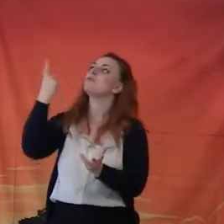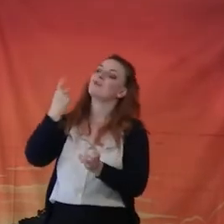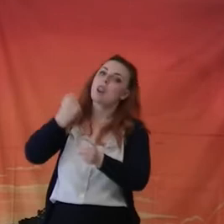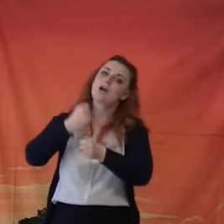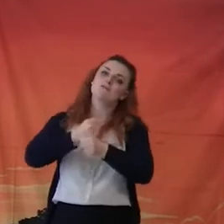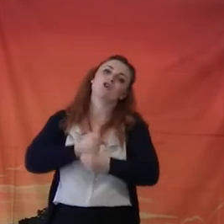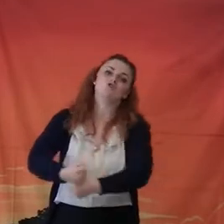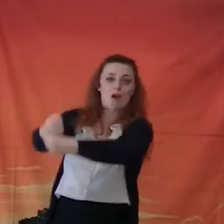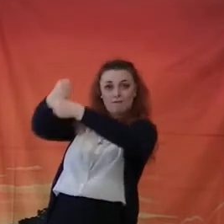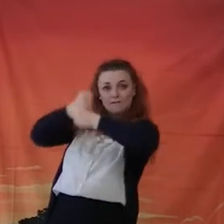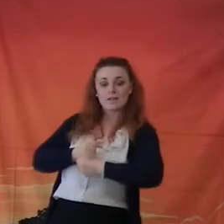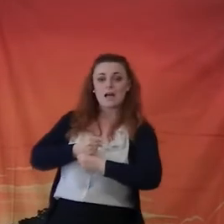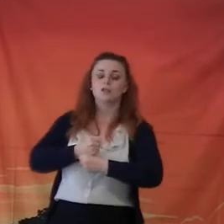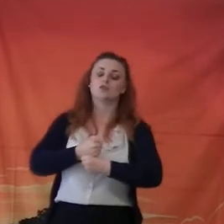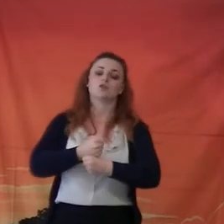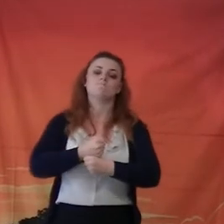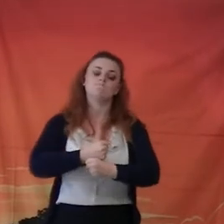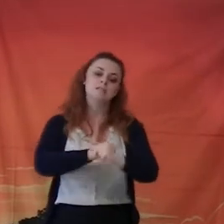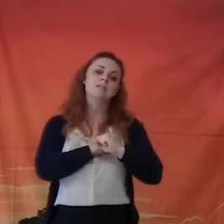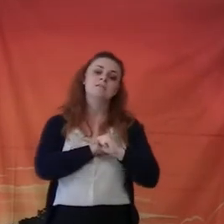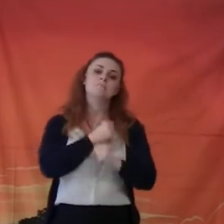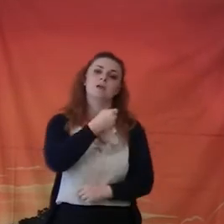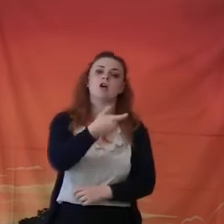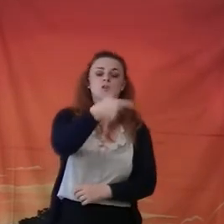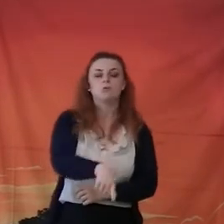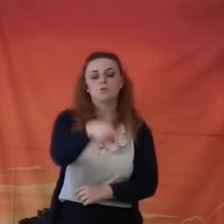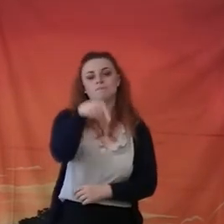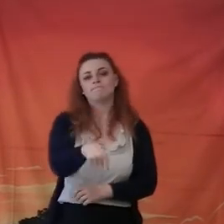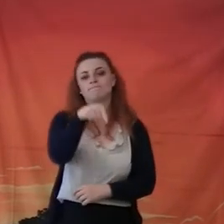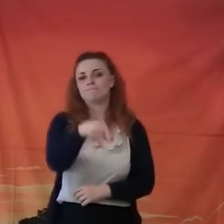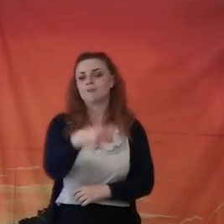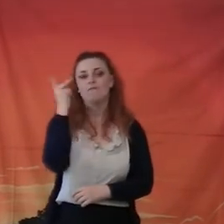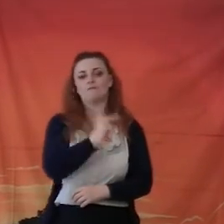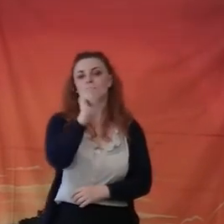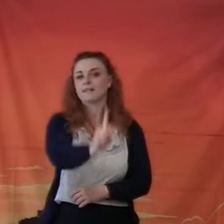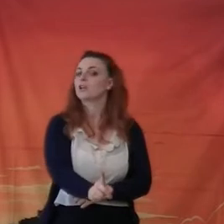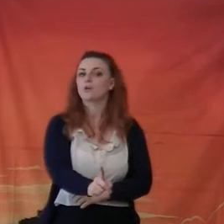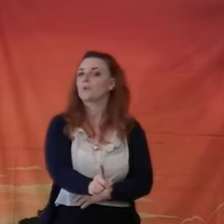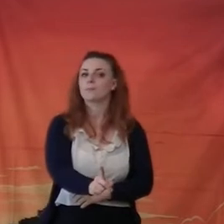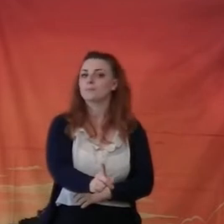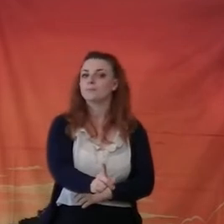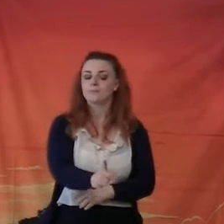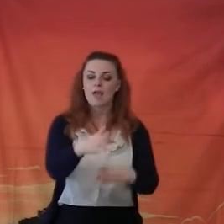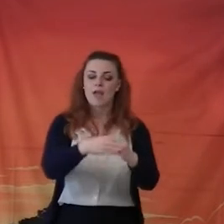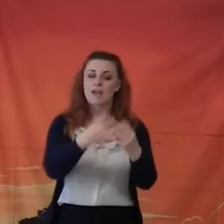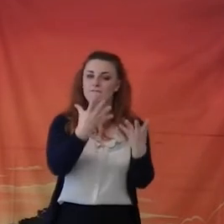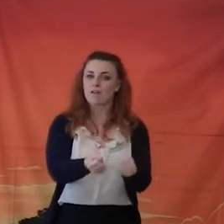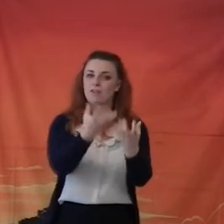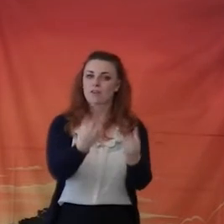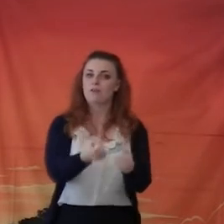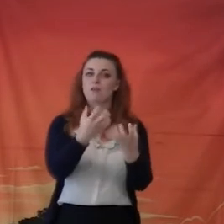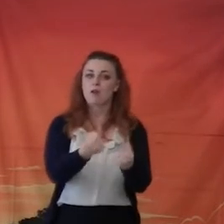per loro, perché questa non è la verità, perché i fatti parlano, l'opera parla, e noi non